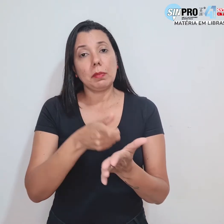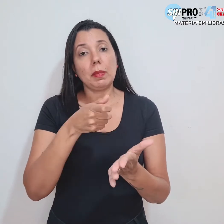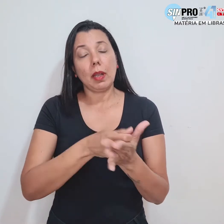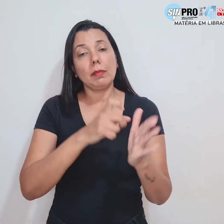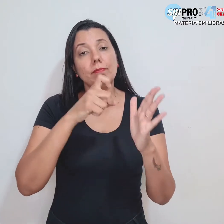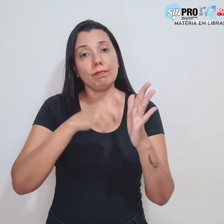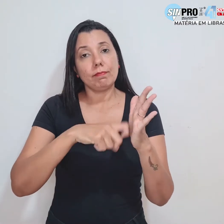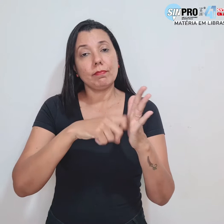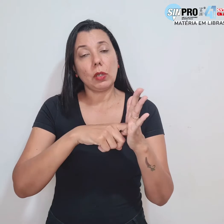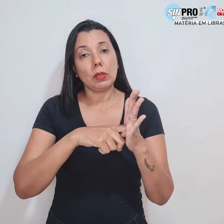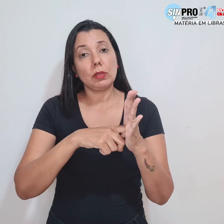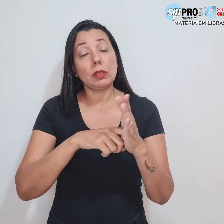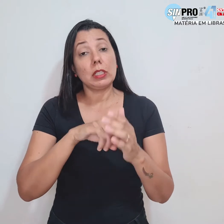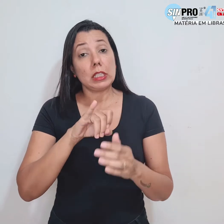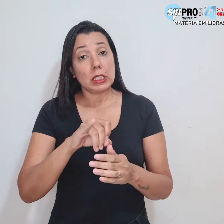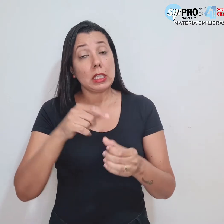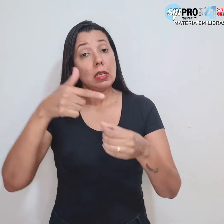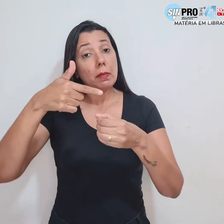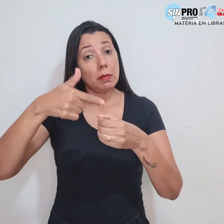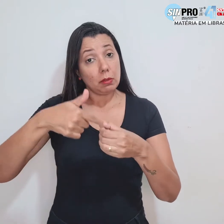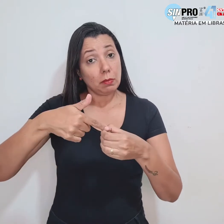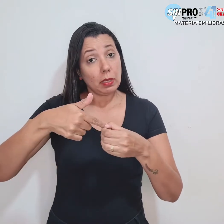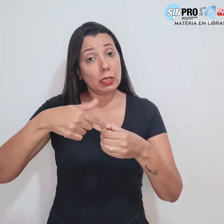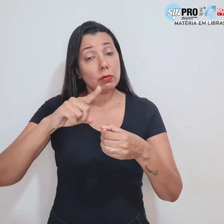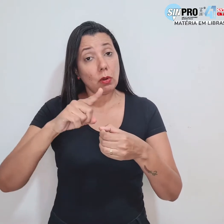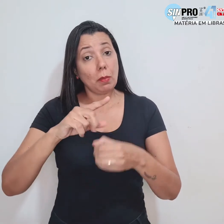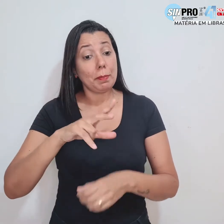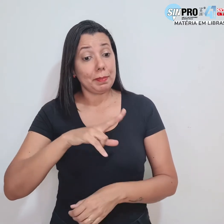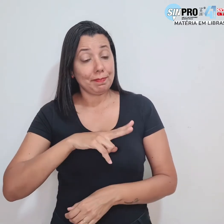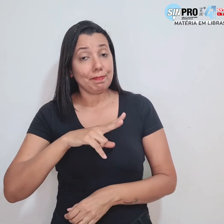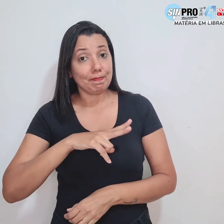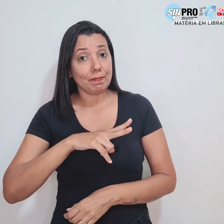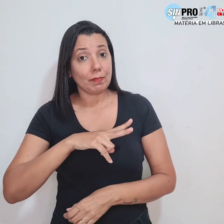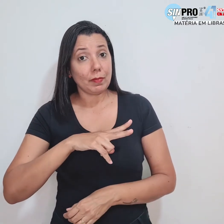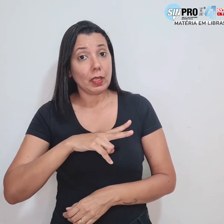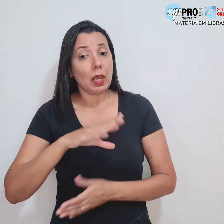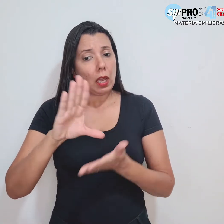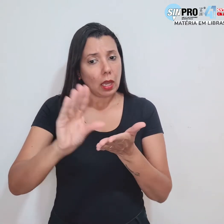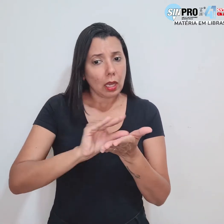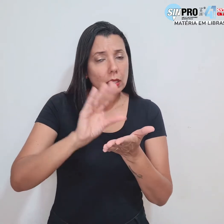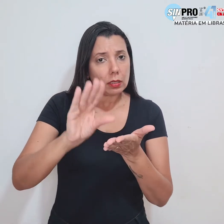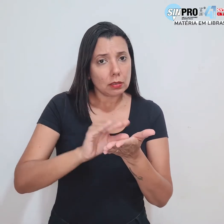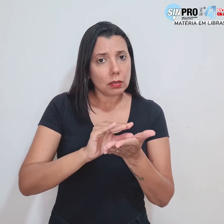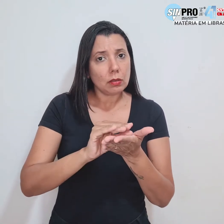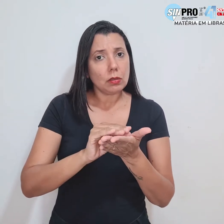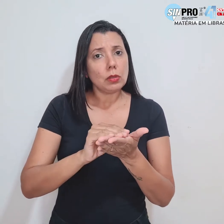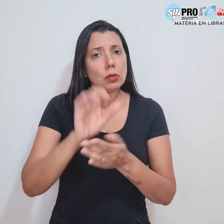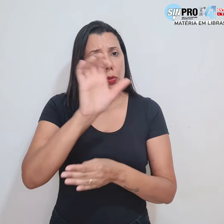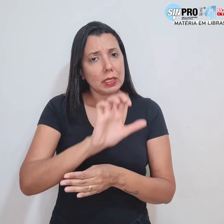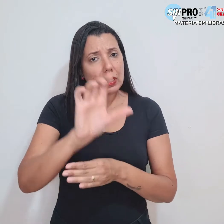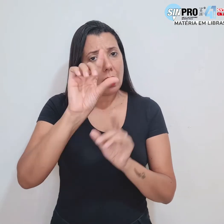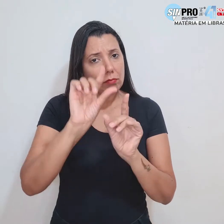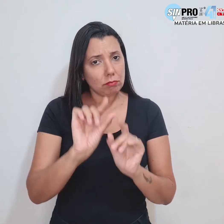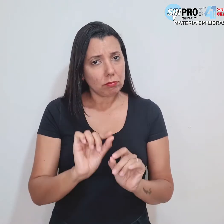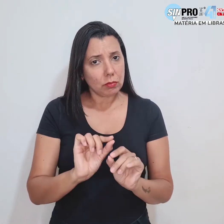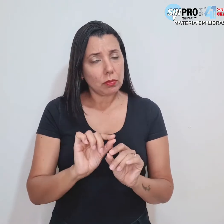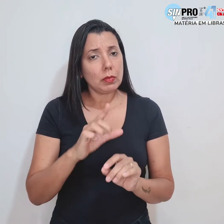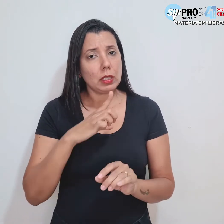pagaram em impostos. Se as refinarias da Petrobras forem privatizadas, a arrecadação do Estado irá diminuir.